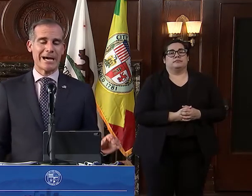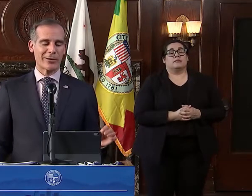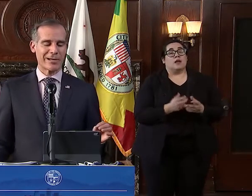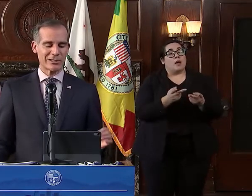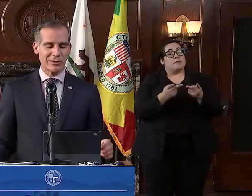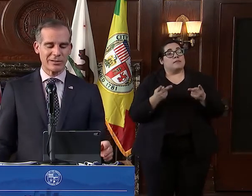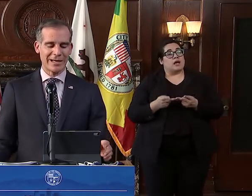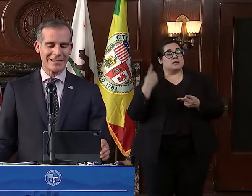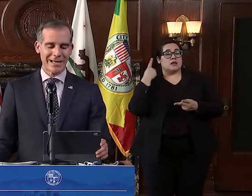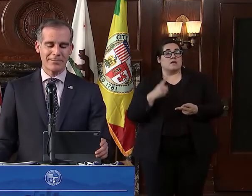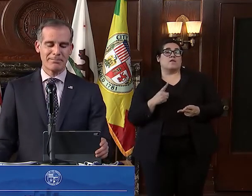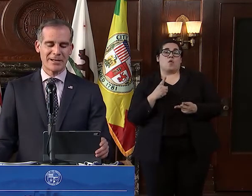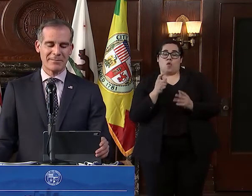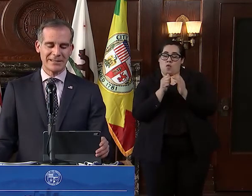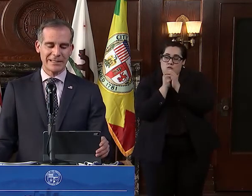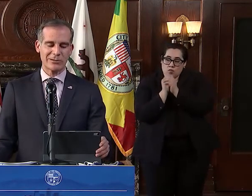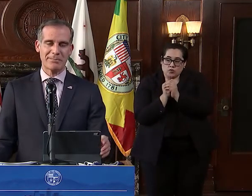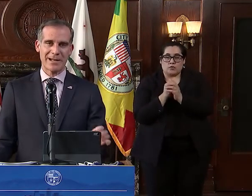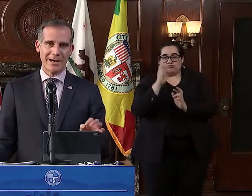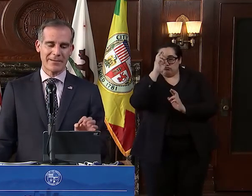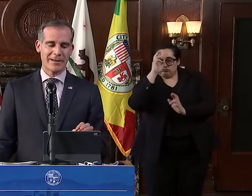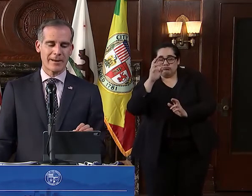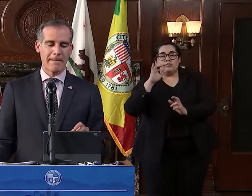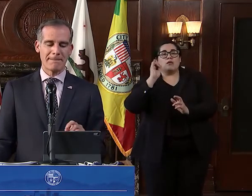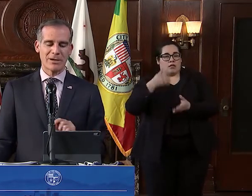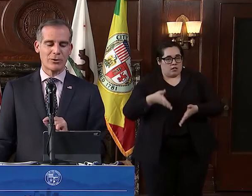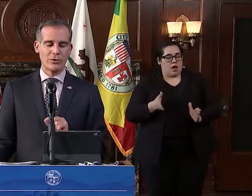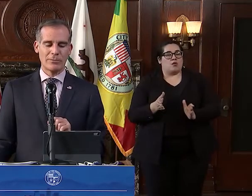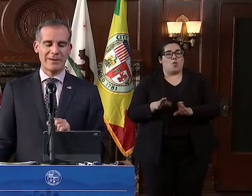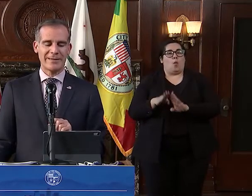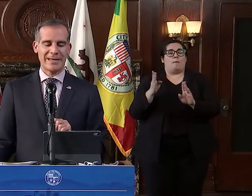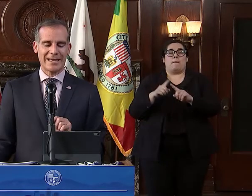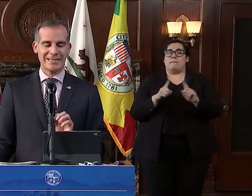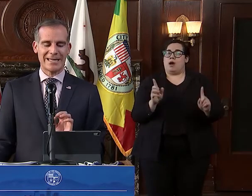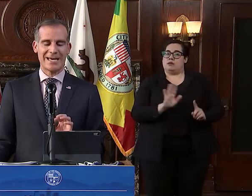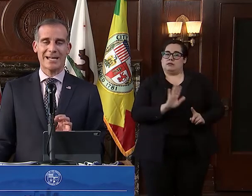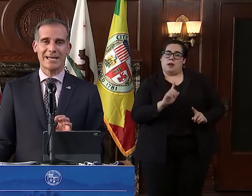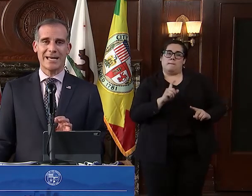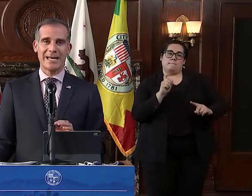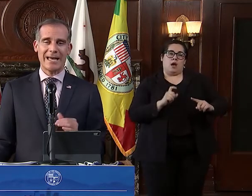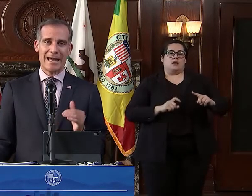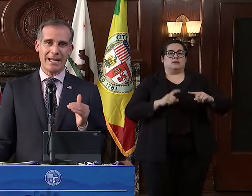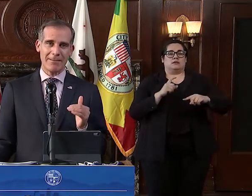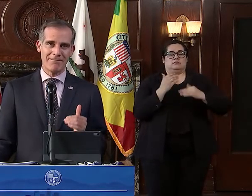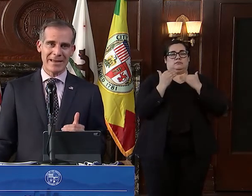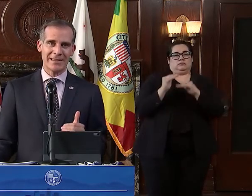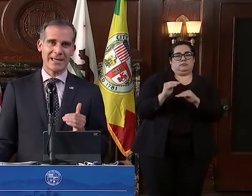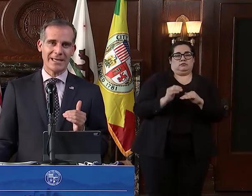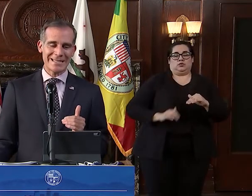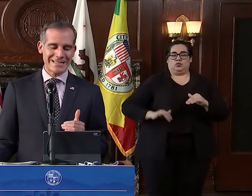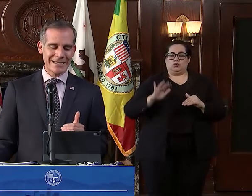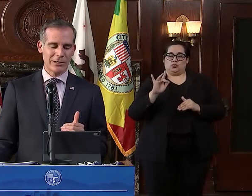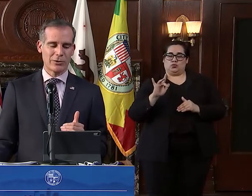Lugares de adoración están permitidos para abrir, pero no deben exceder el